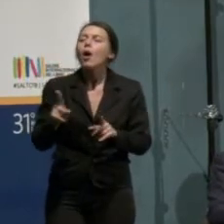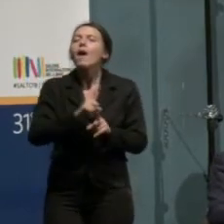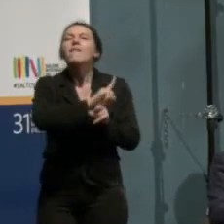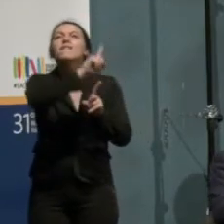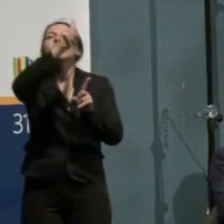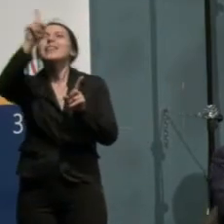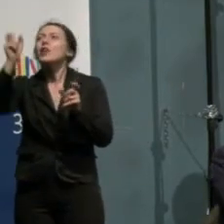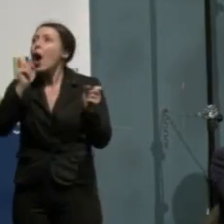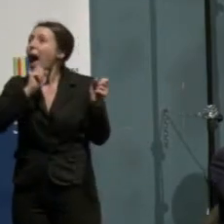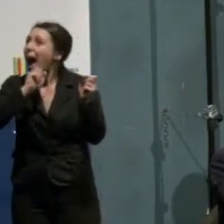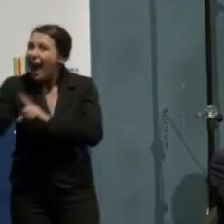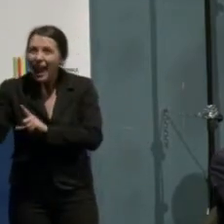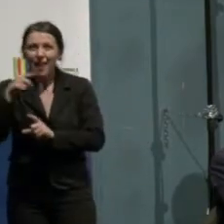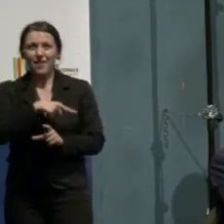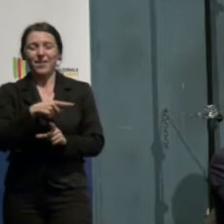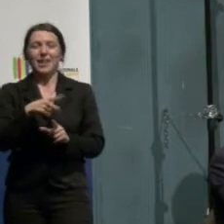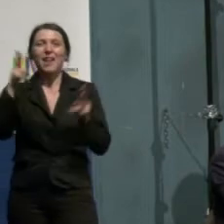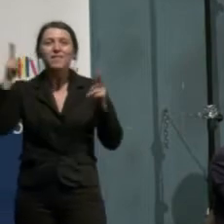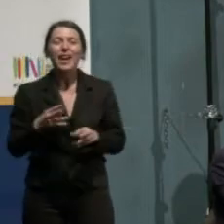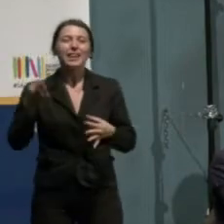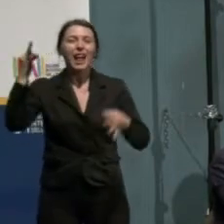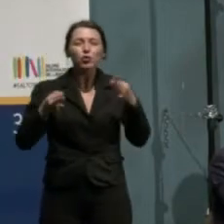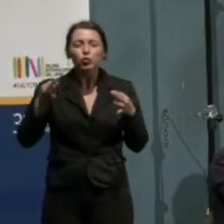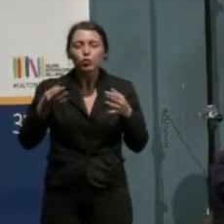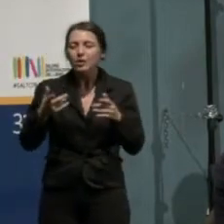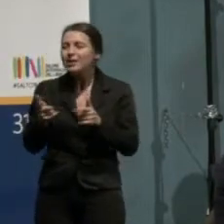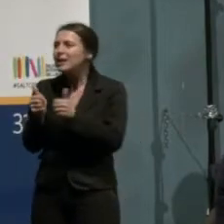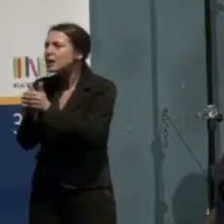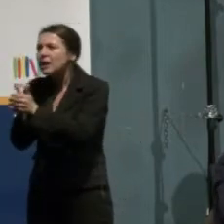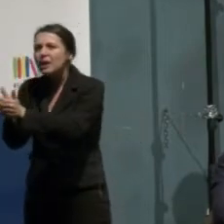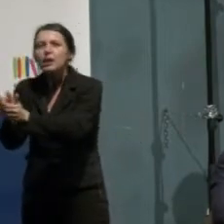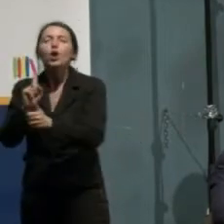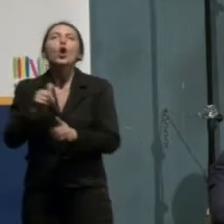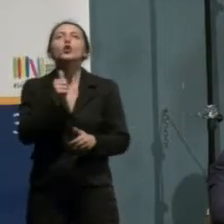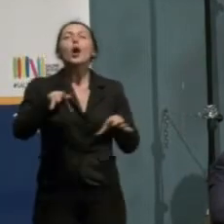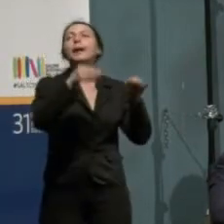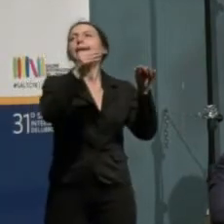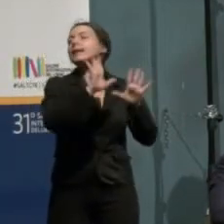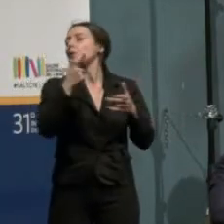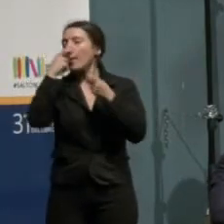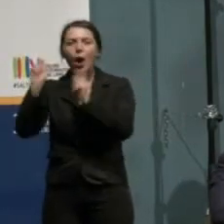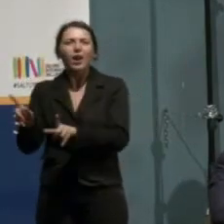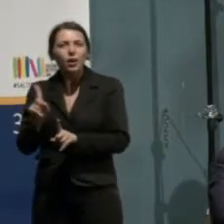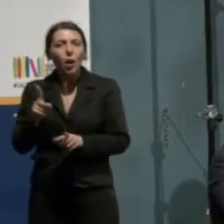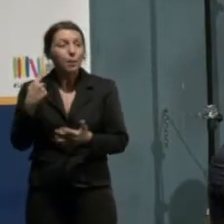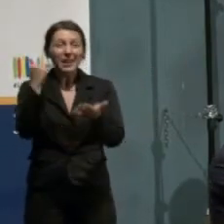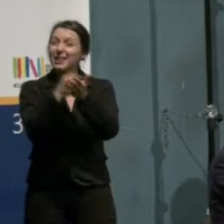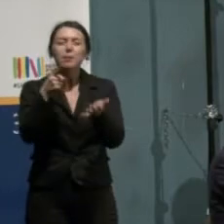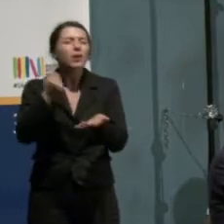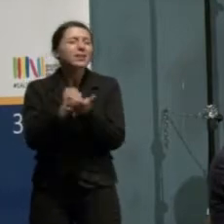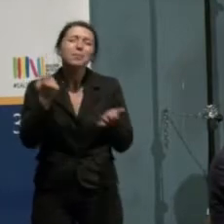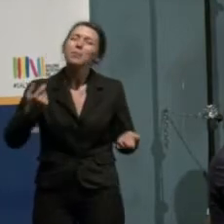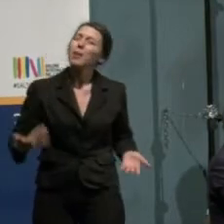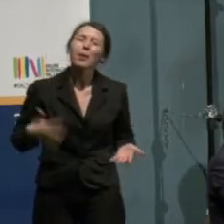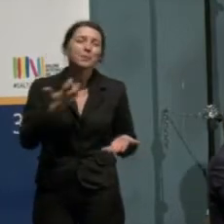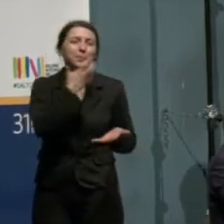di verità e giustizia noi è una fiammata del primo giorno allora questo simbolo è diventato un simbolo importante posso usare una parola che non è